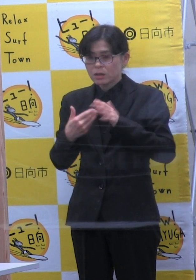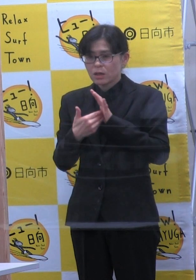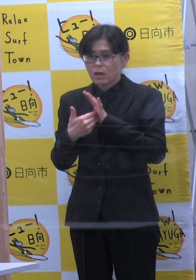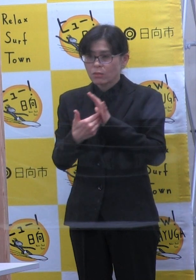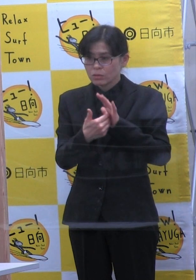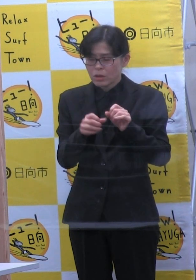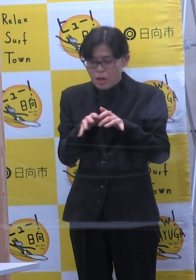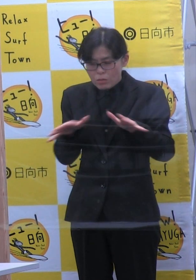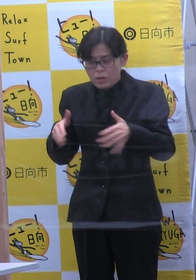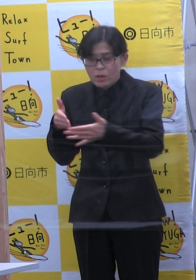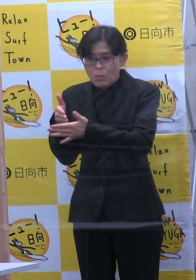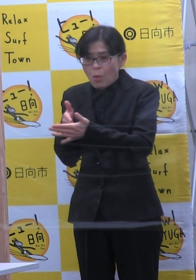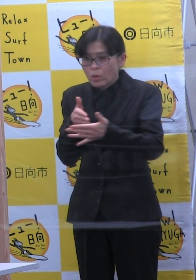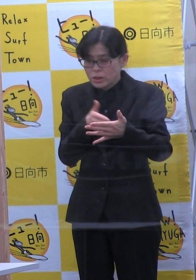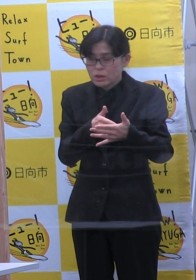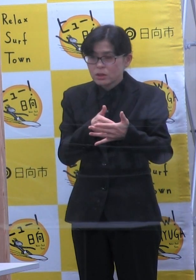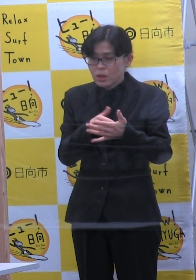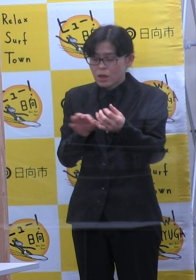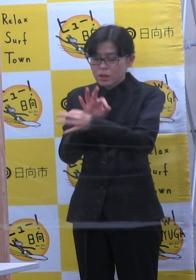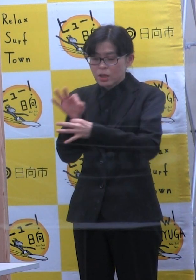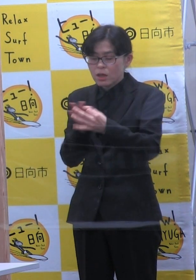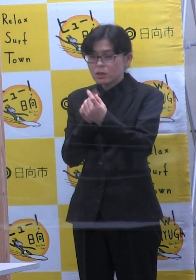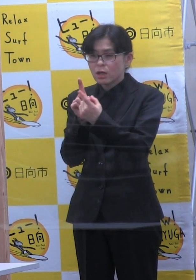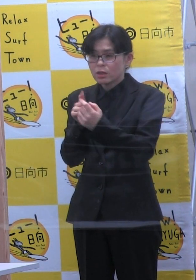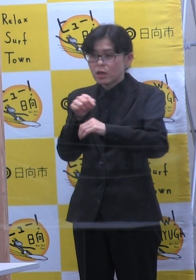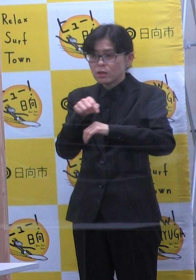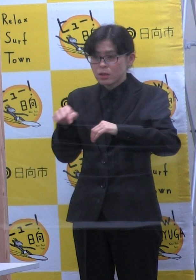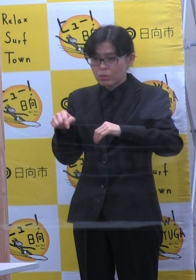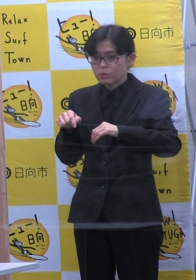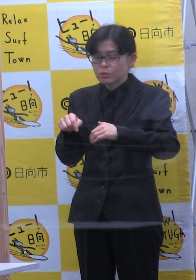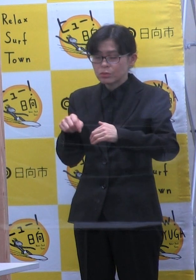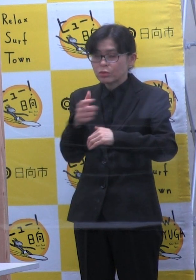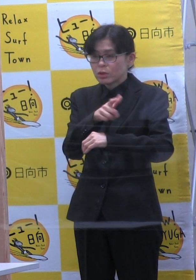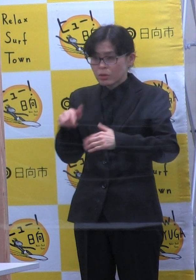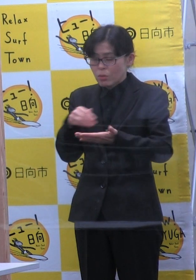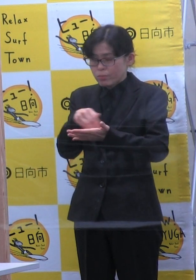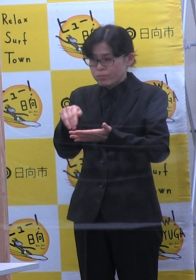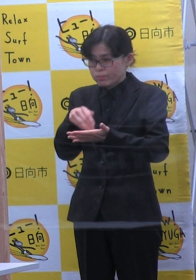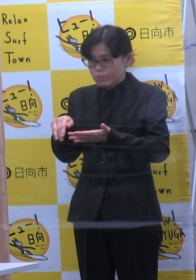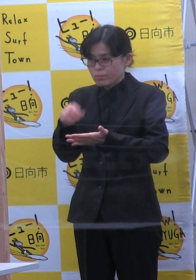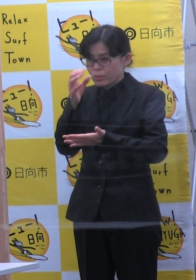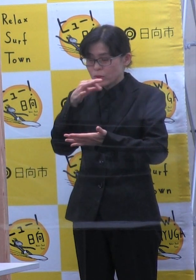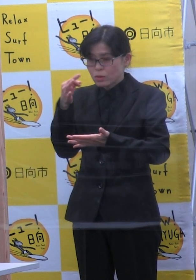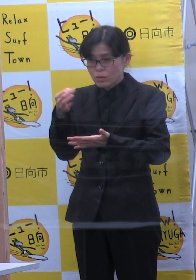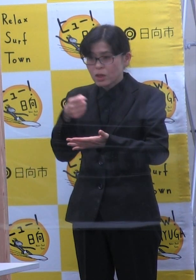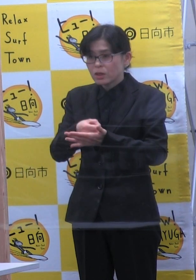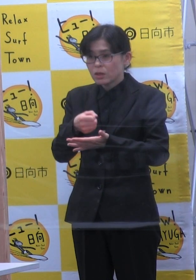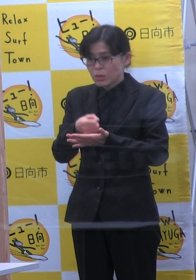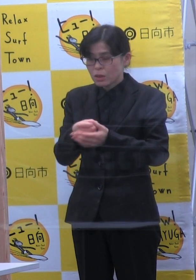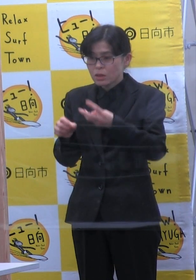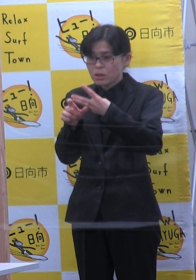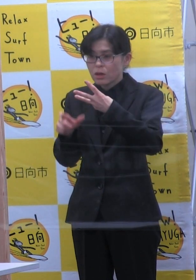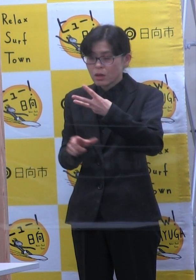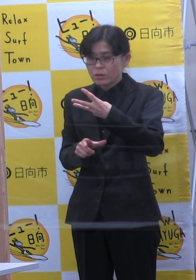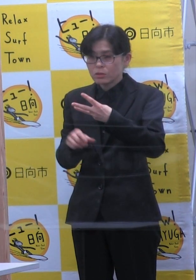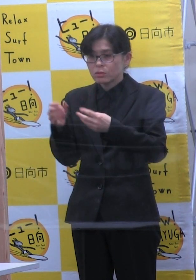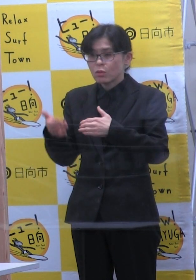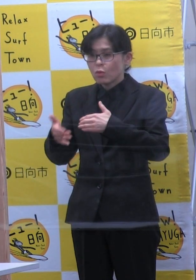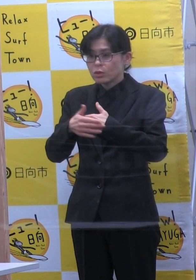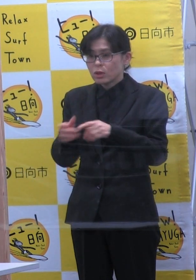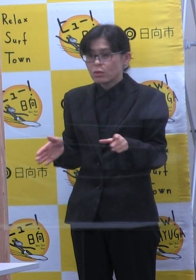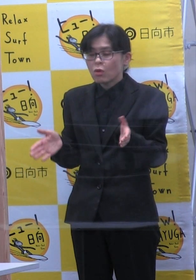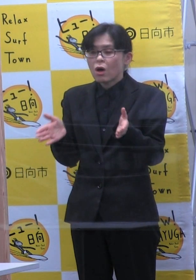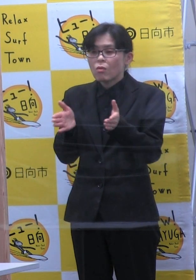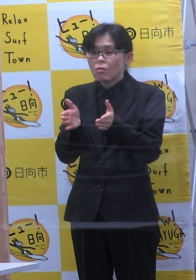防止対策や経済対策などを計上したところであり、3月補正予算と合わせた